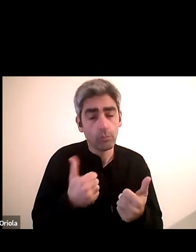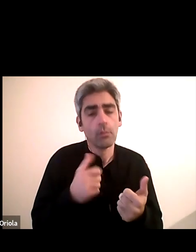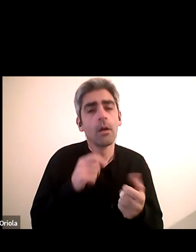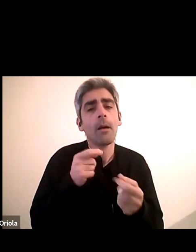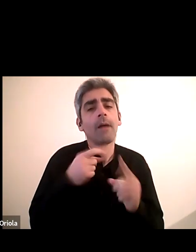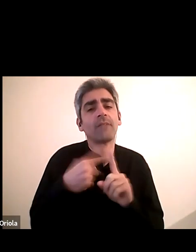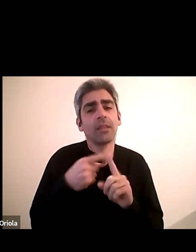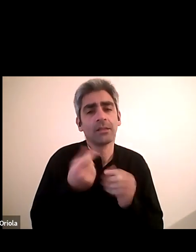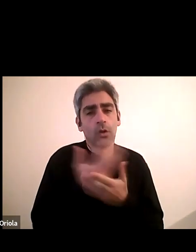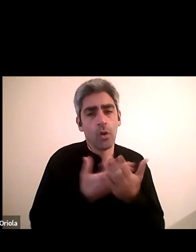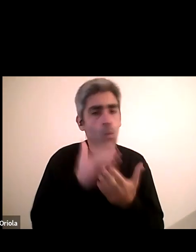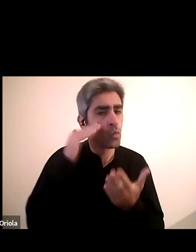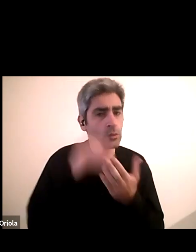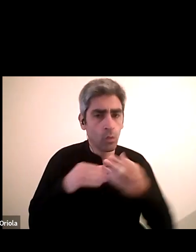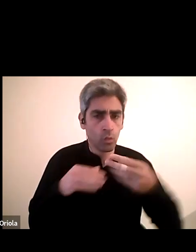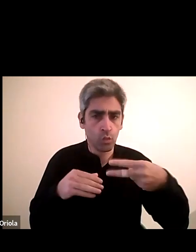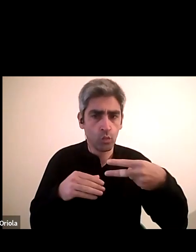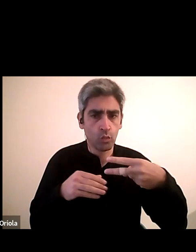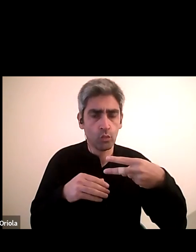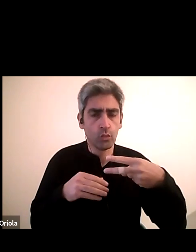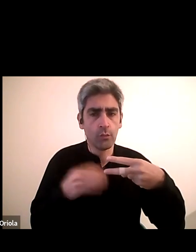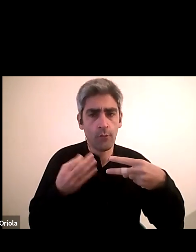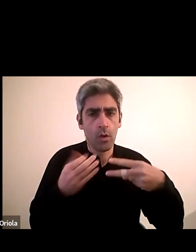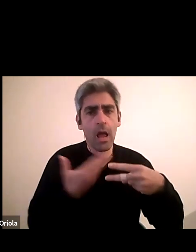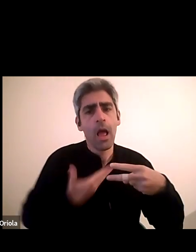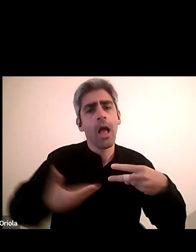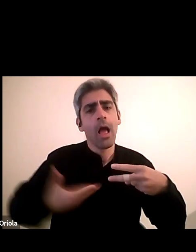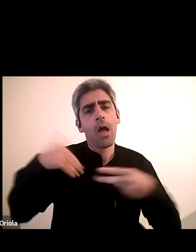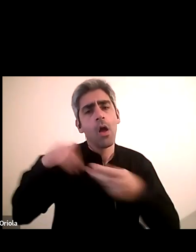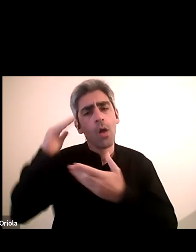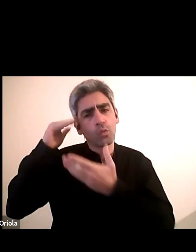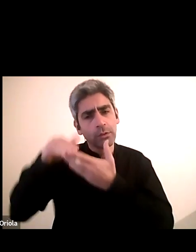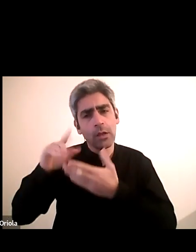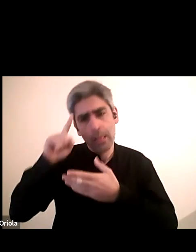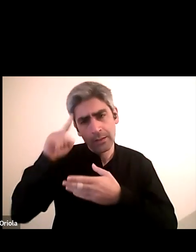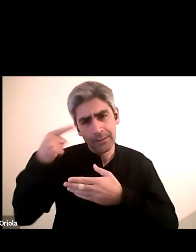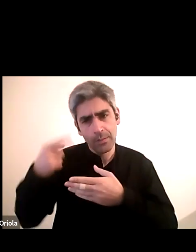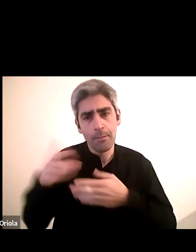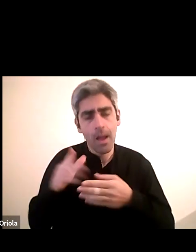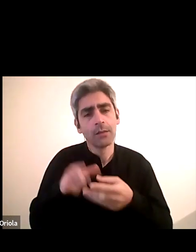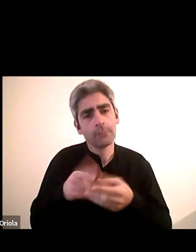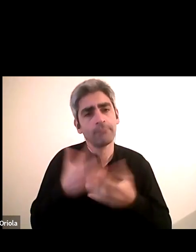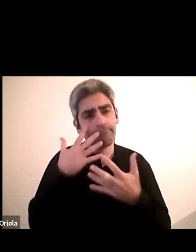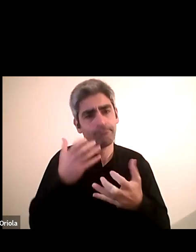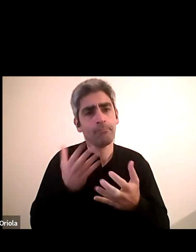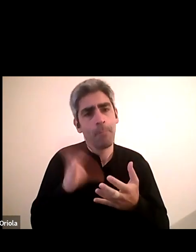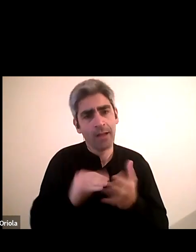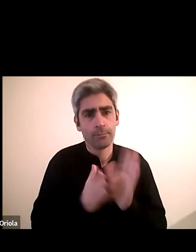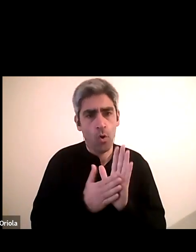a 2 conclusões, ratificaram conclusões antigas, digamos assim. Uma é de que